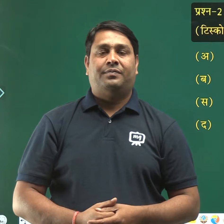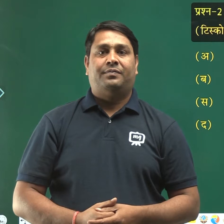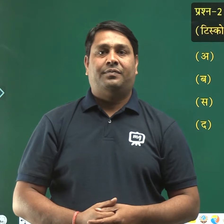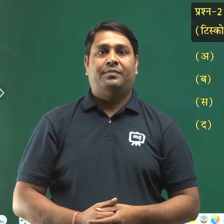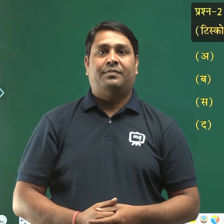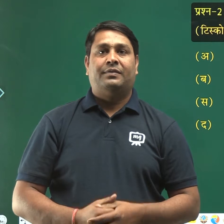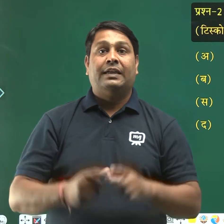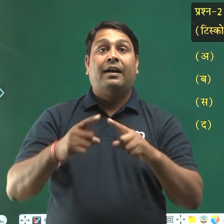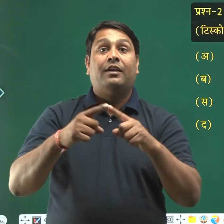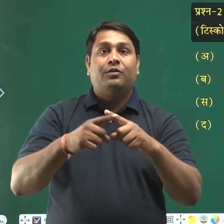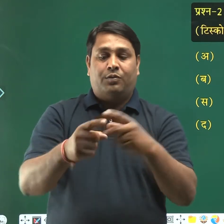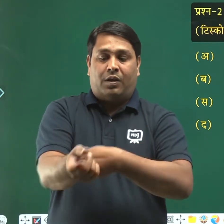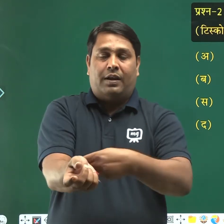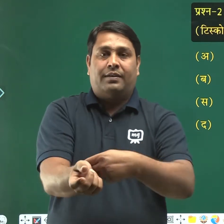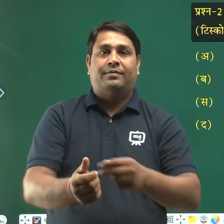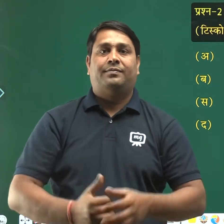टिस्को की